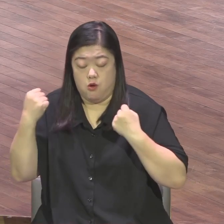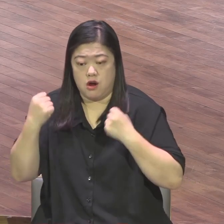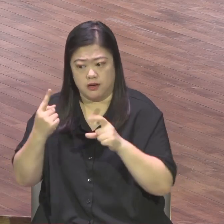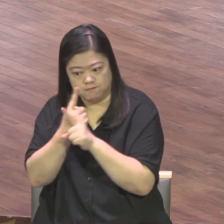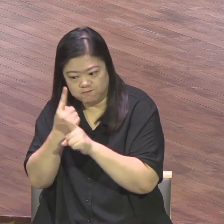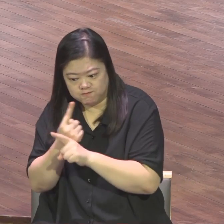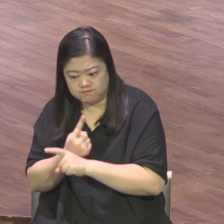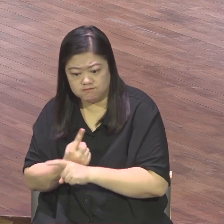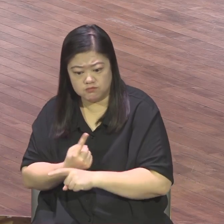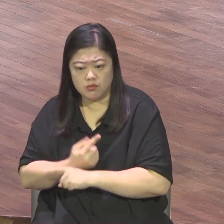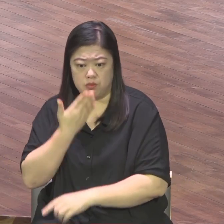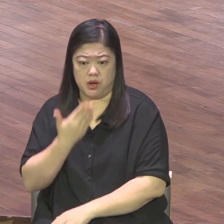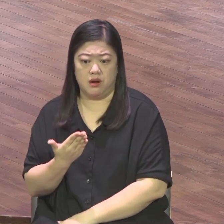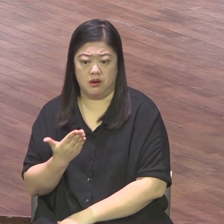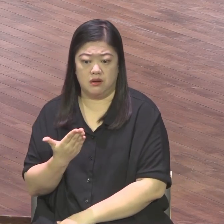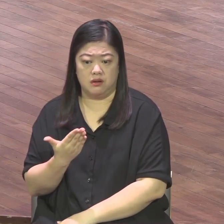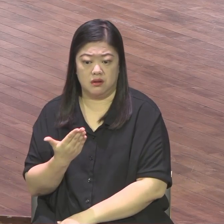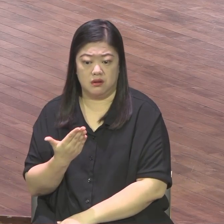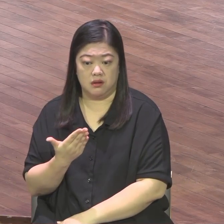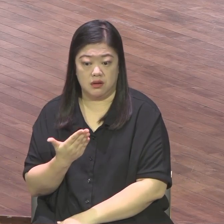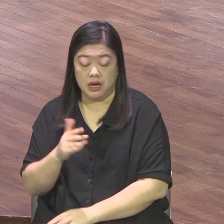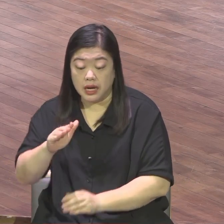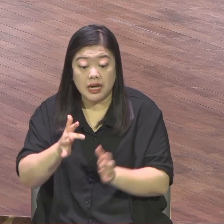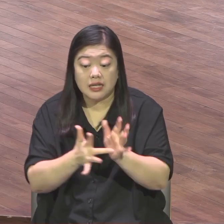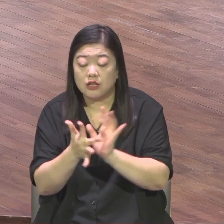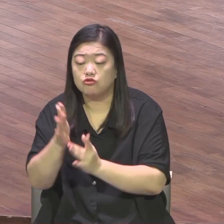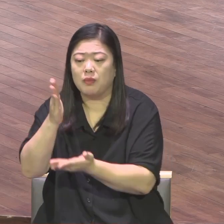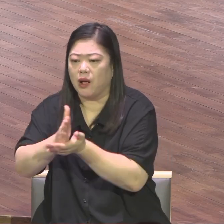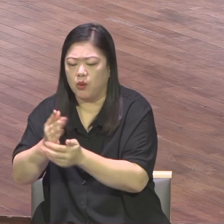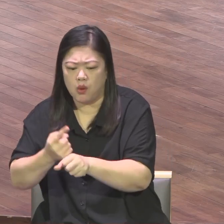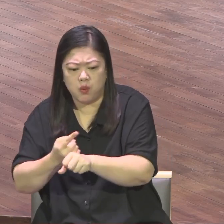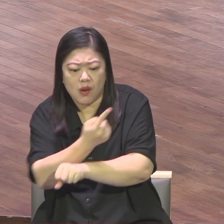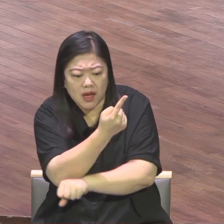오직 예수 외에는 다른 것이 없기 때문에